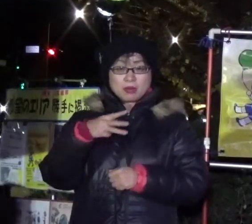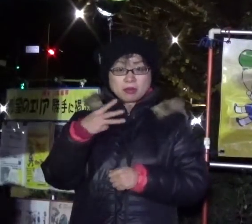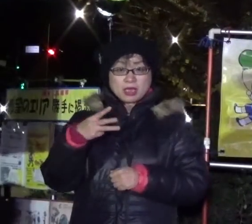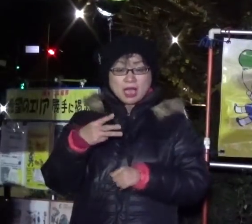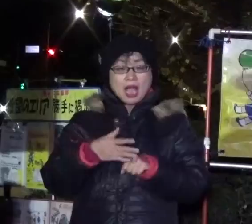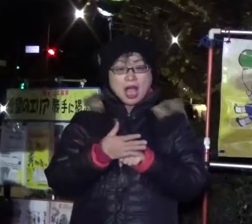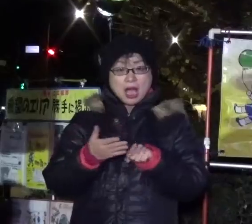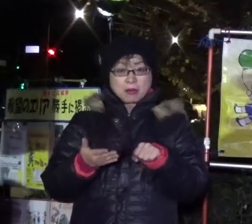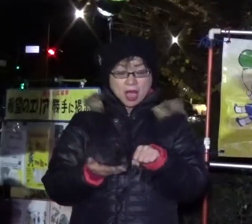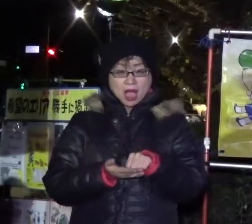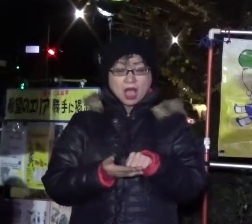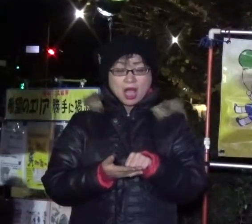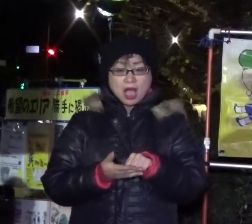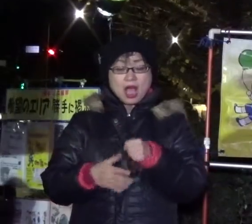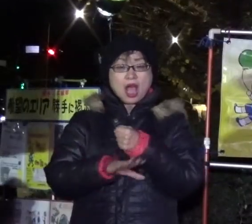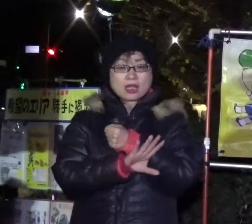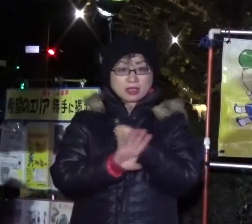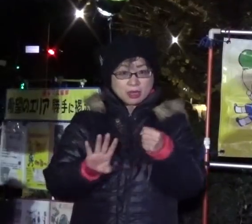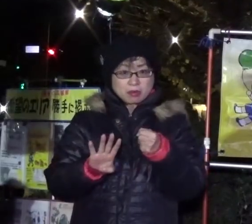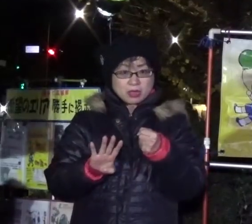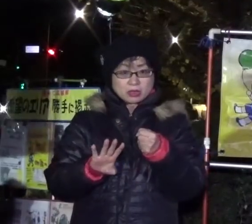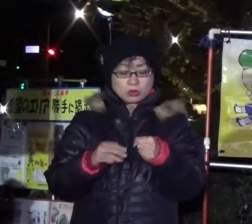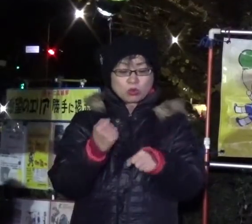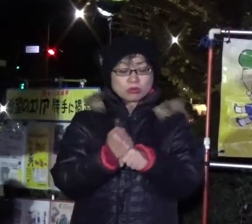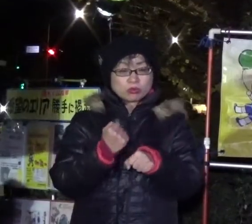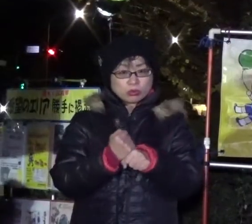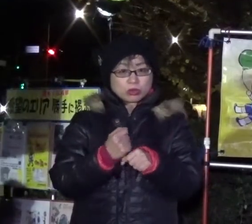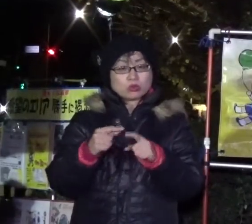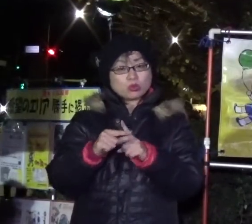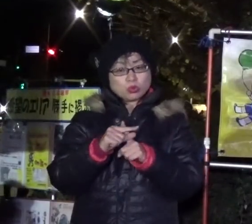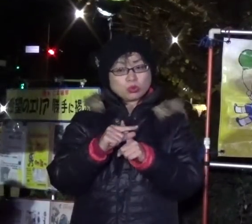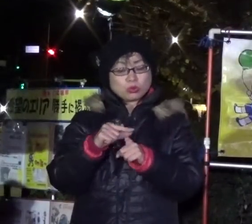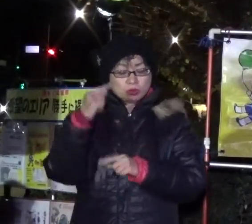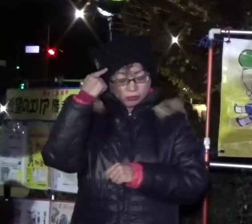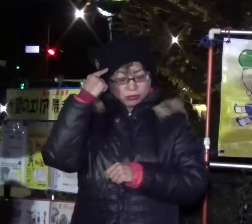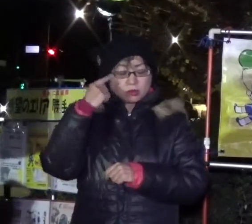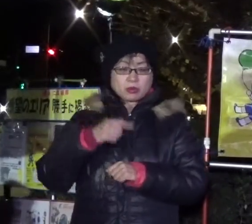福井の美浜原発の建設中だったと思いますが、